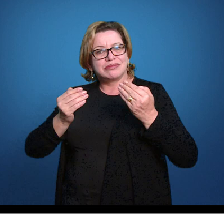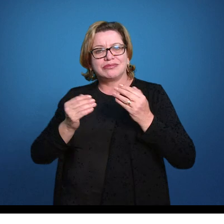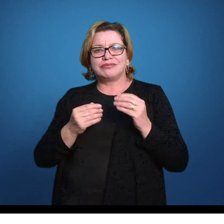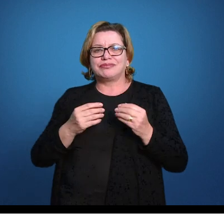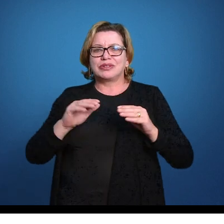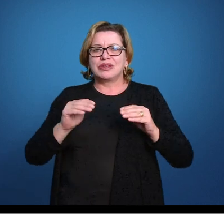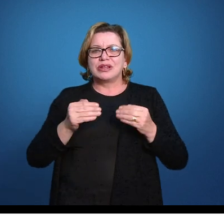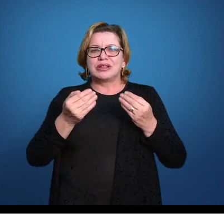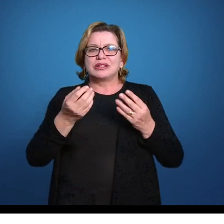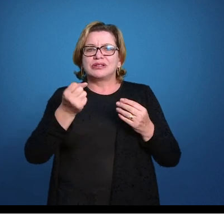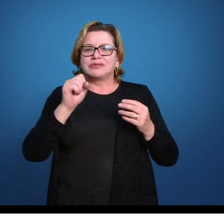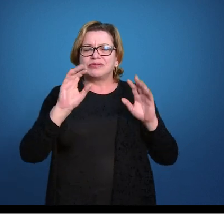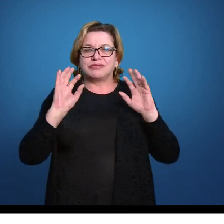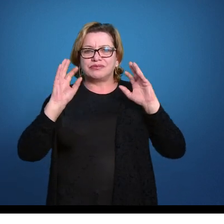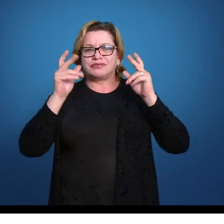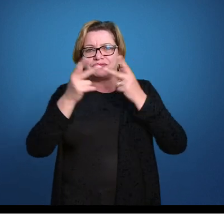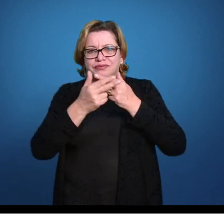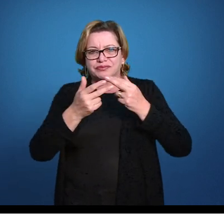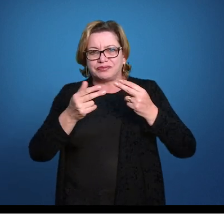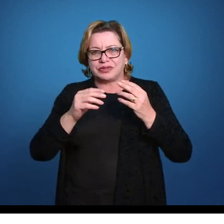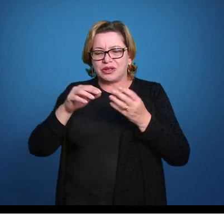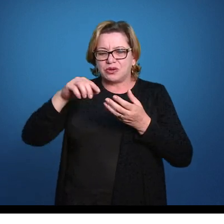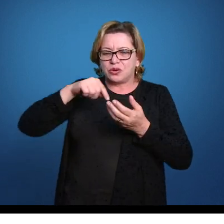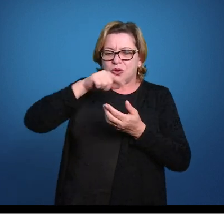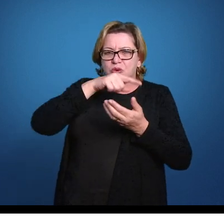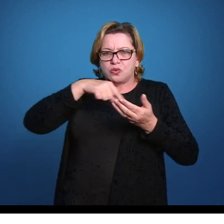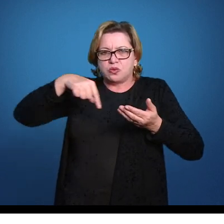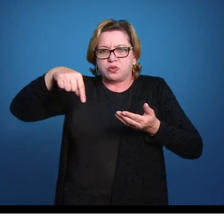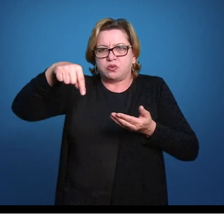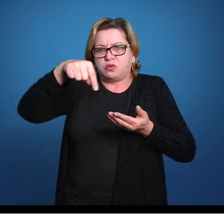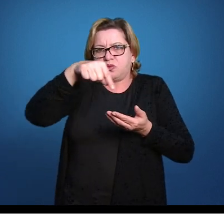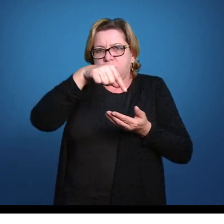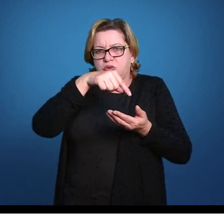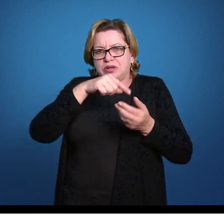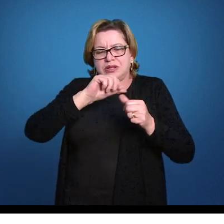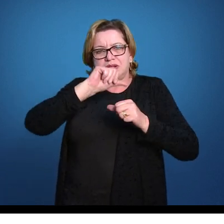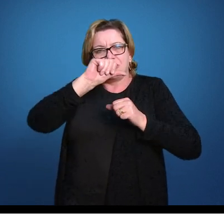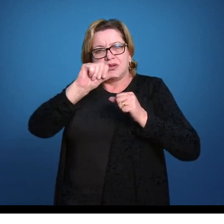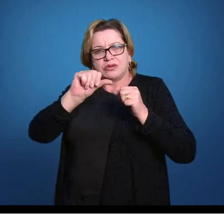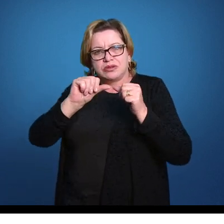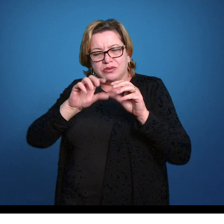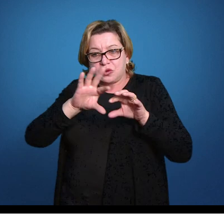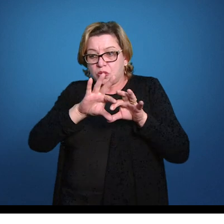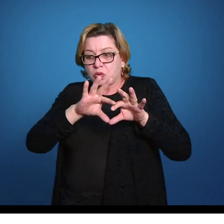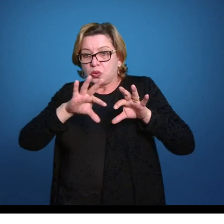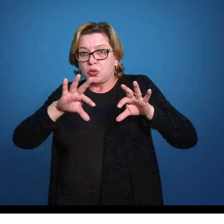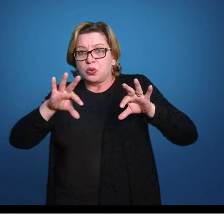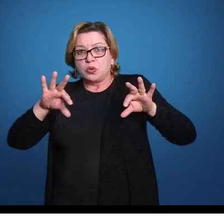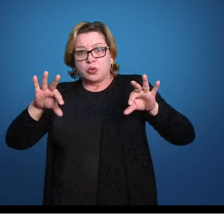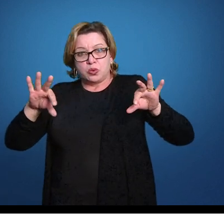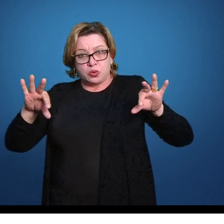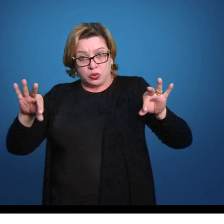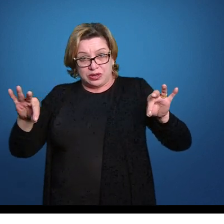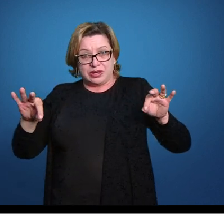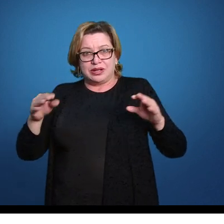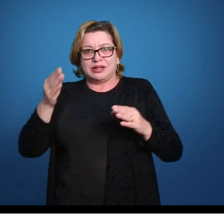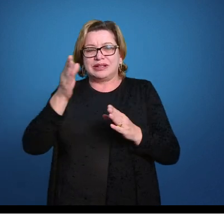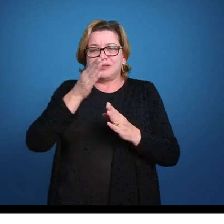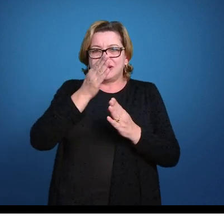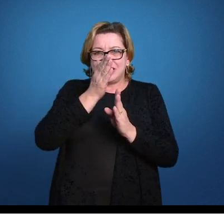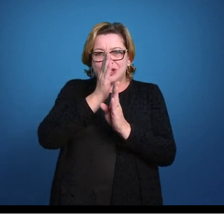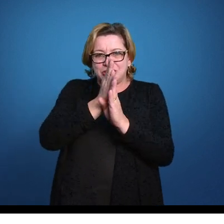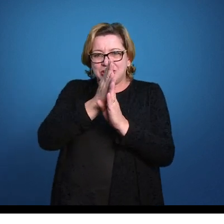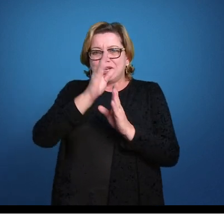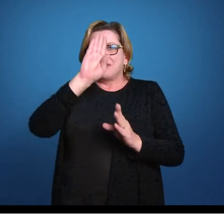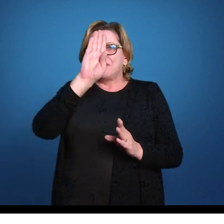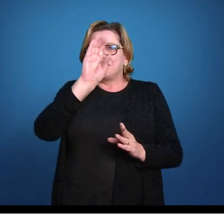quando esse animal que é esférico né, esse organismo que é esférico se torna um animal alongado, ou seja, animal bilateral né,